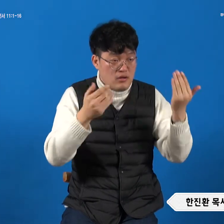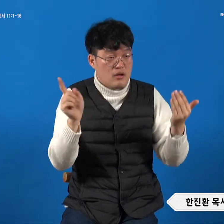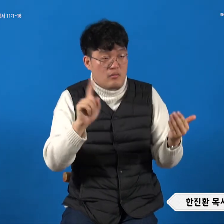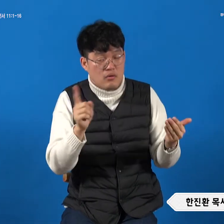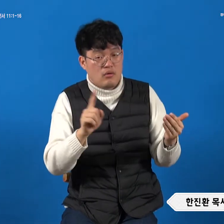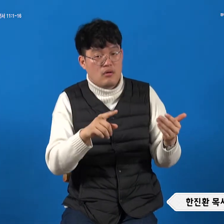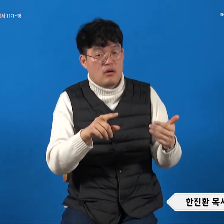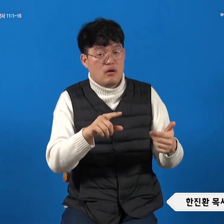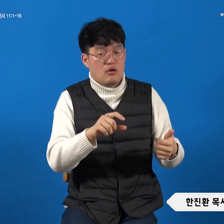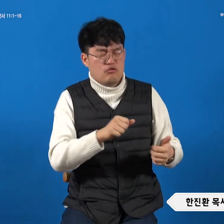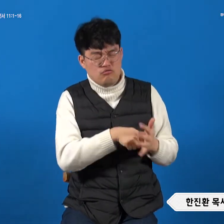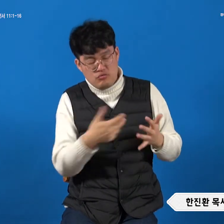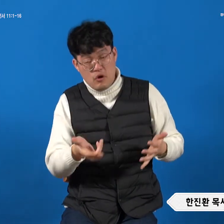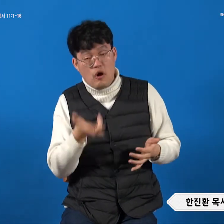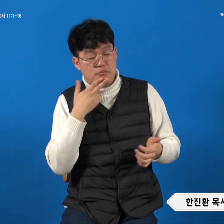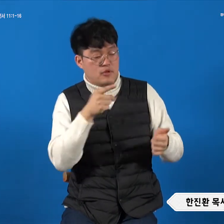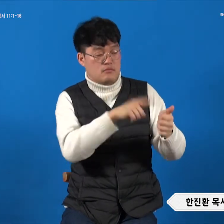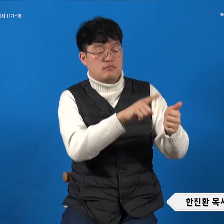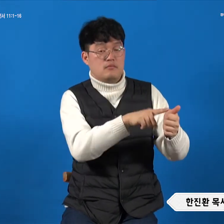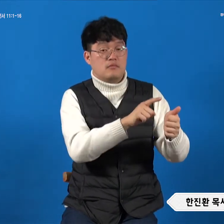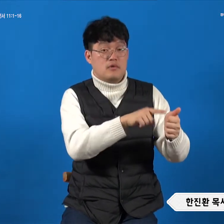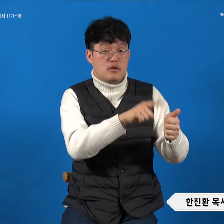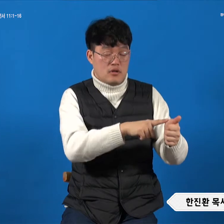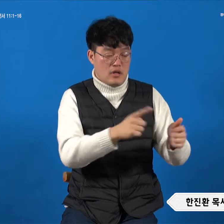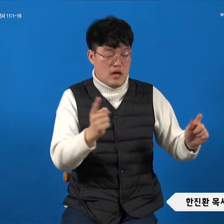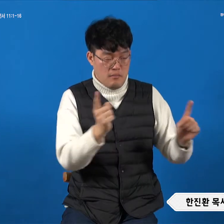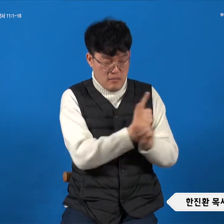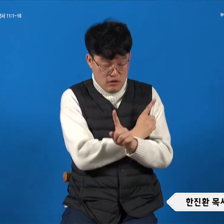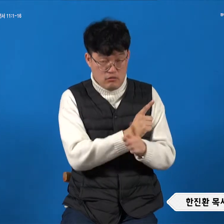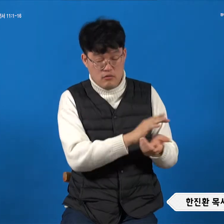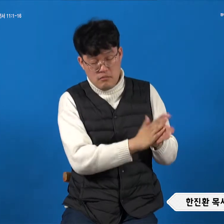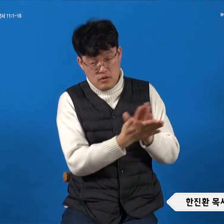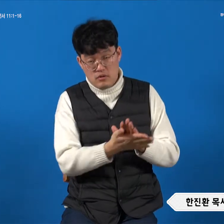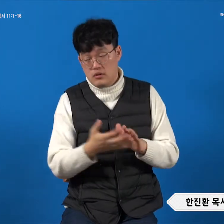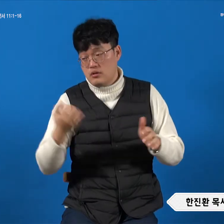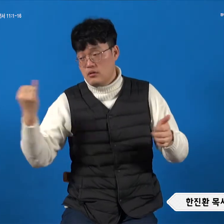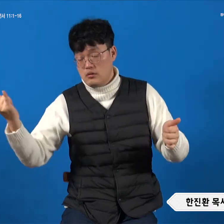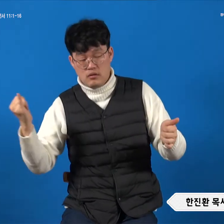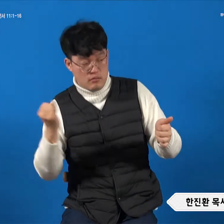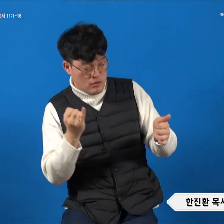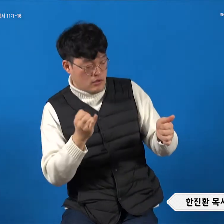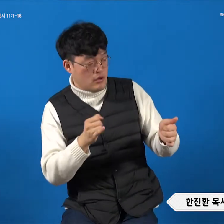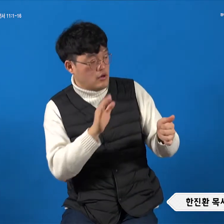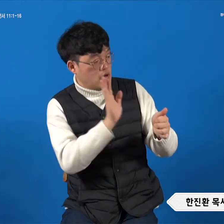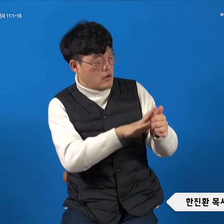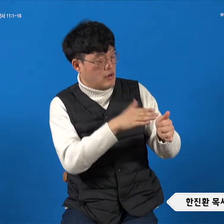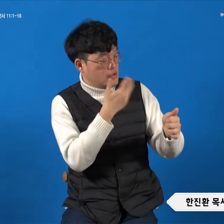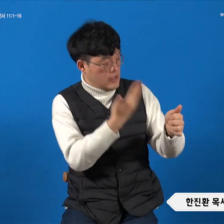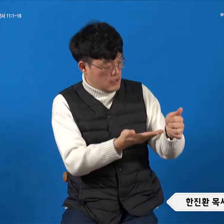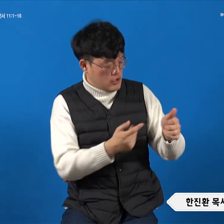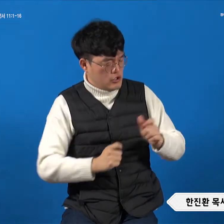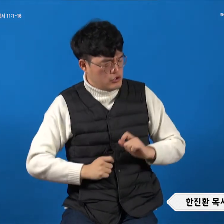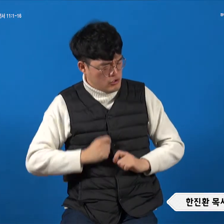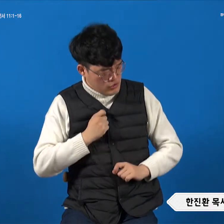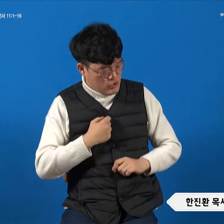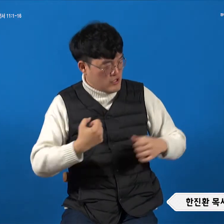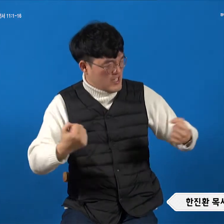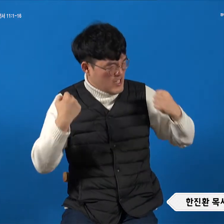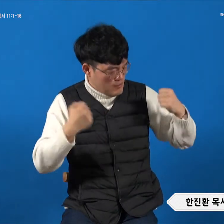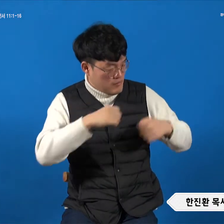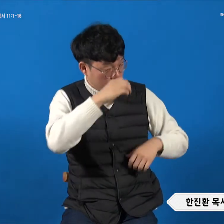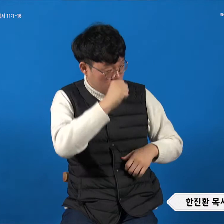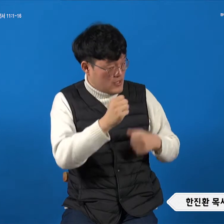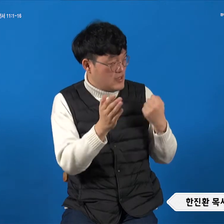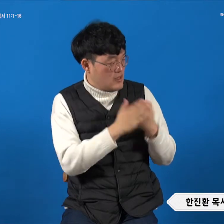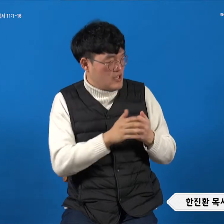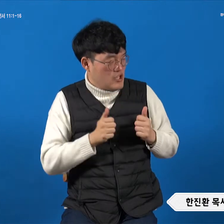사내였습니다. 그런 온달을 바꾸어 놓은 것은 평강공주의 말 한마디였습니다. 온달님은 성실하고